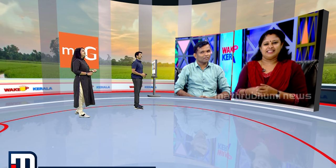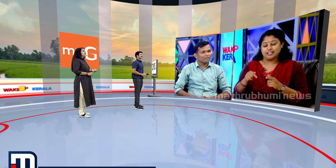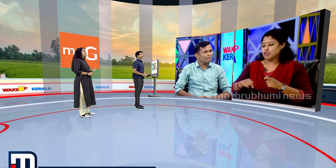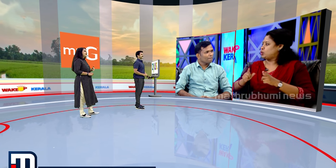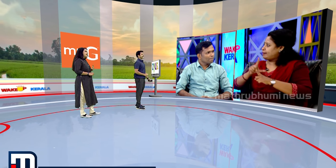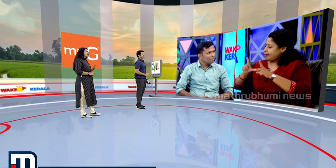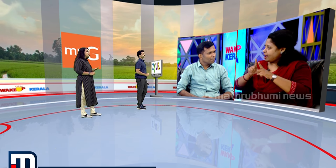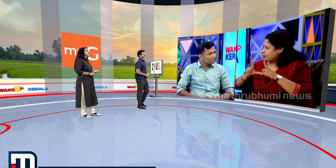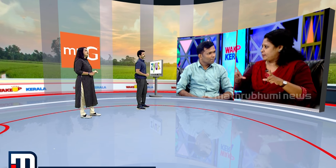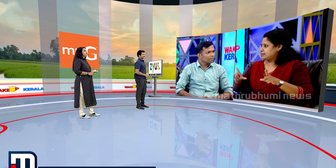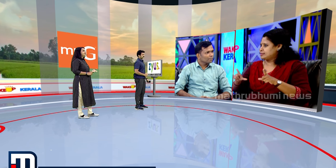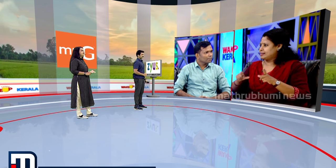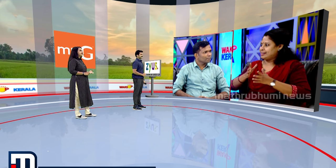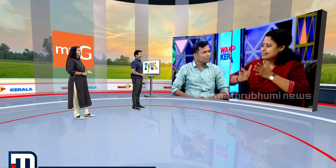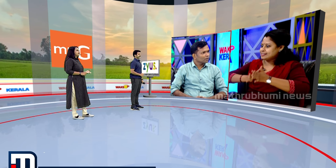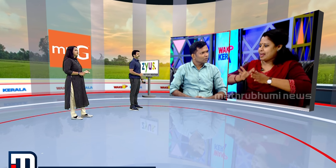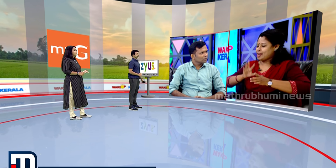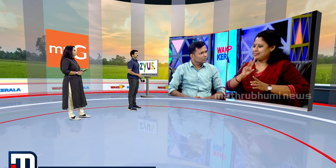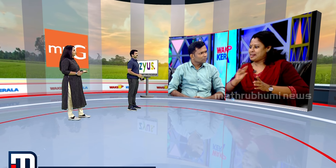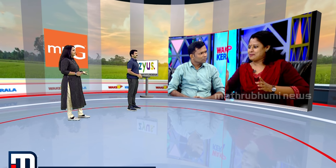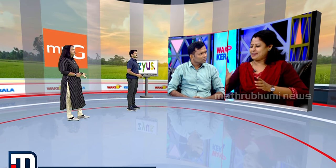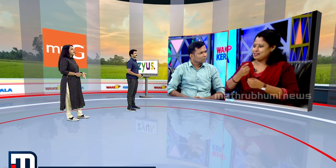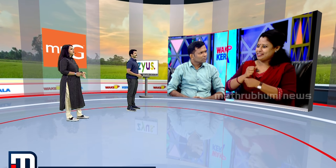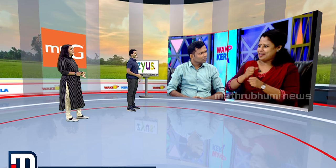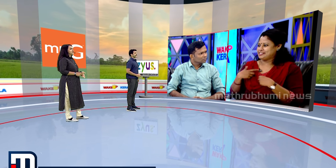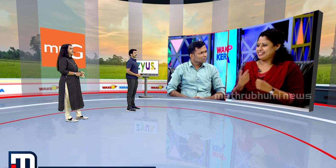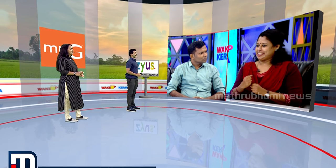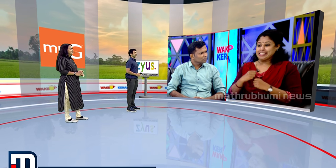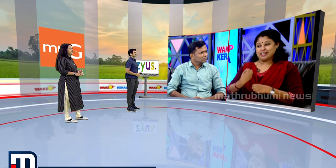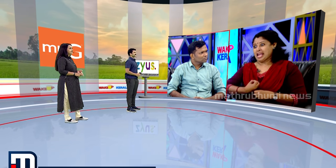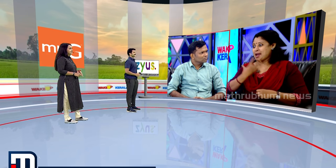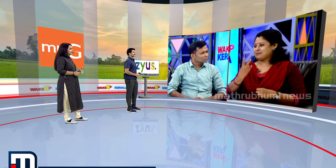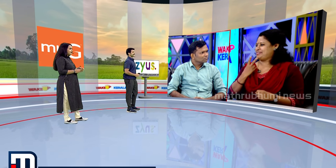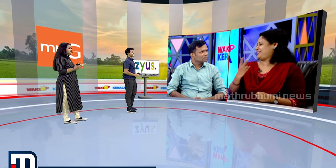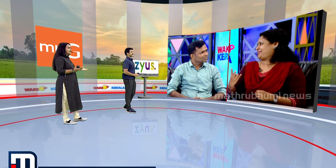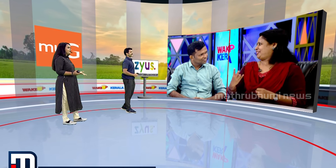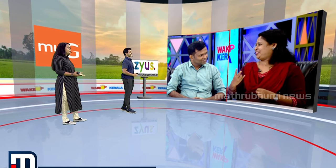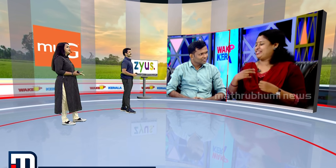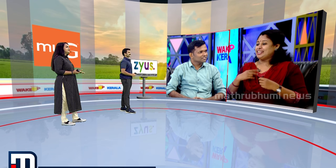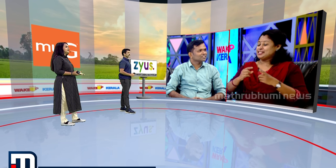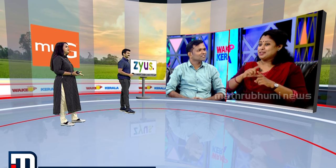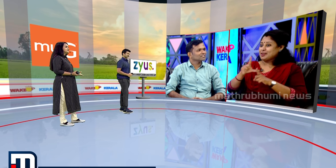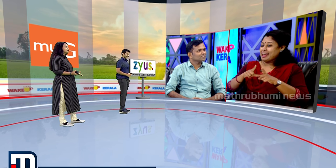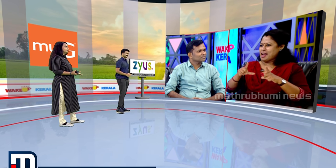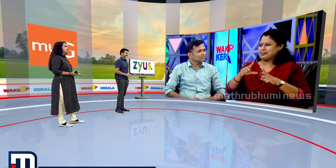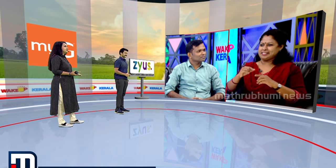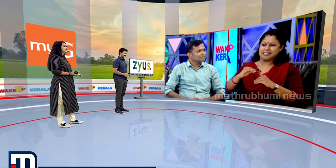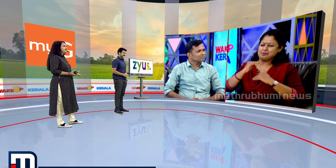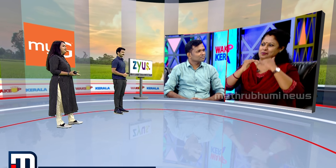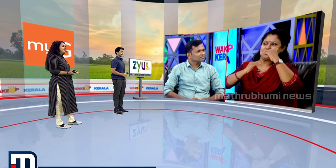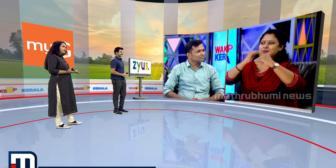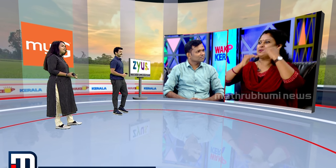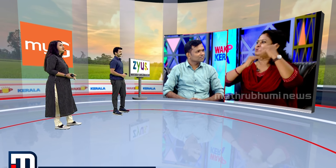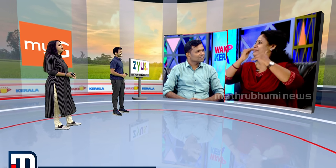ഭാഷയ്ക്ക് ആംഗ്യഭാഷയിലൊരു ലിപി ഉണ്ടാകുക എന്ന് പറയുന്നത് ഞങ്ങൾ വളരെ സന്തോഷത്തോടെയാണ് നോക്കിക്കാണുന്നത്. നമ്മുടെ ഭാഷ ഓരോ തലത്തിലേക്ക് വികസിക്കുന്നു